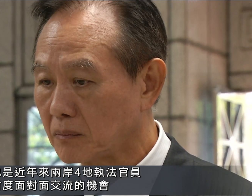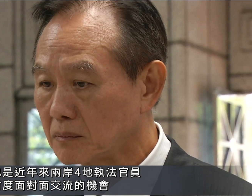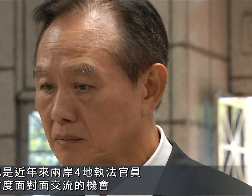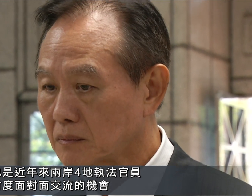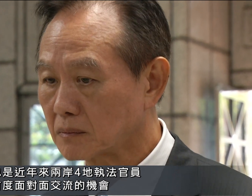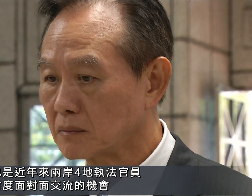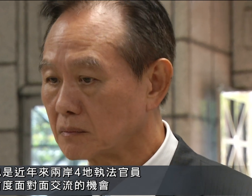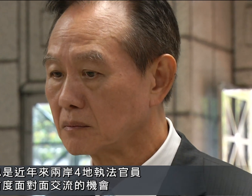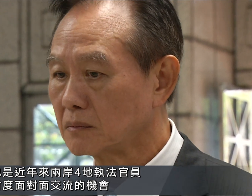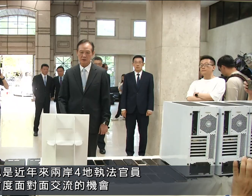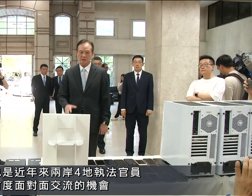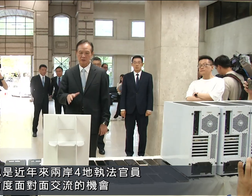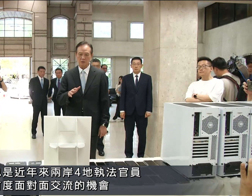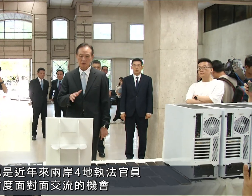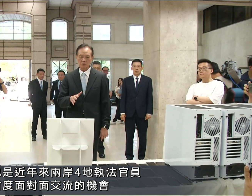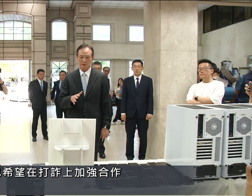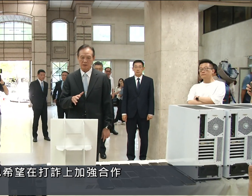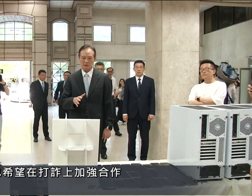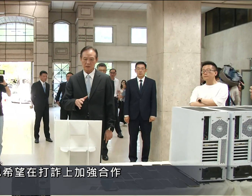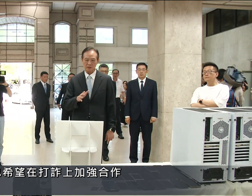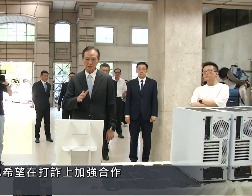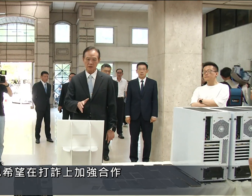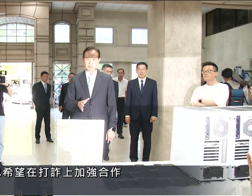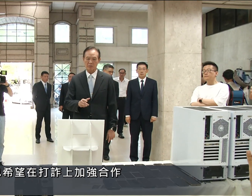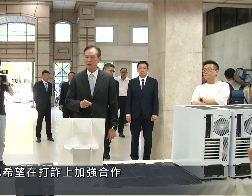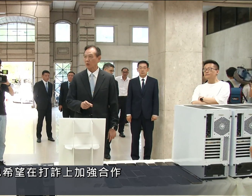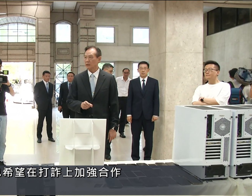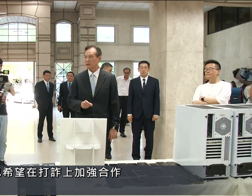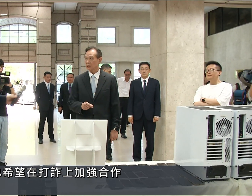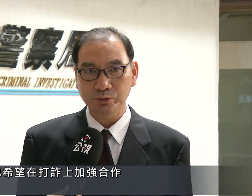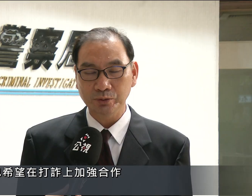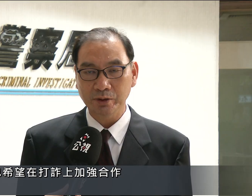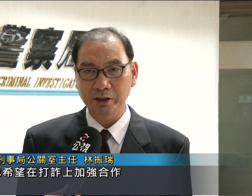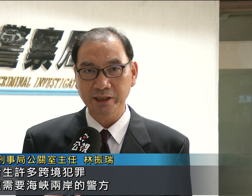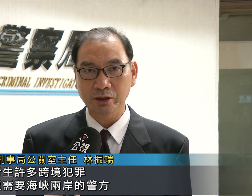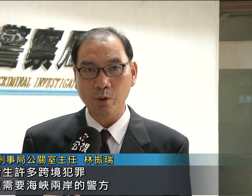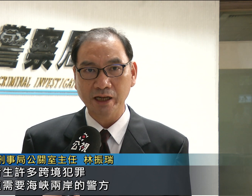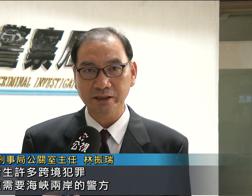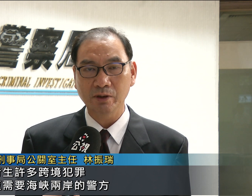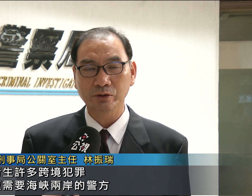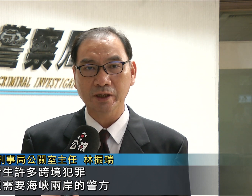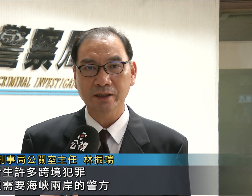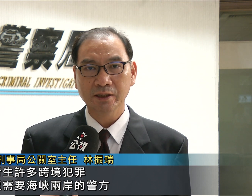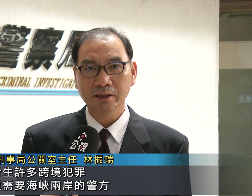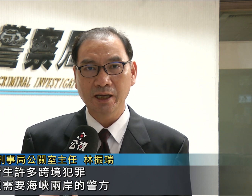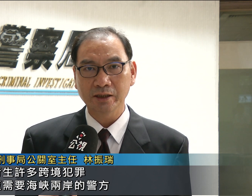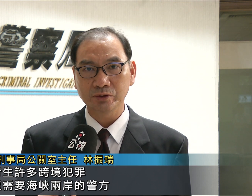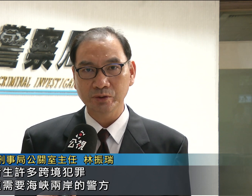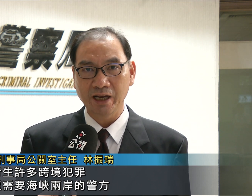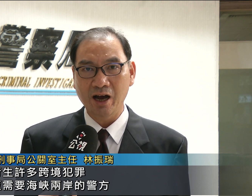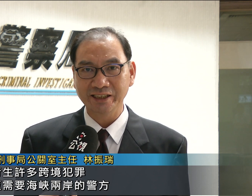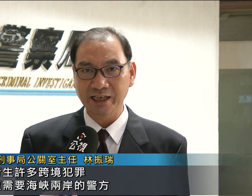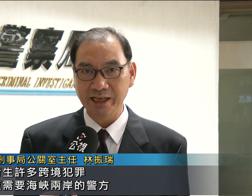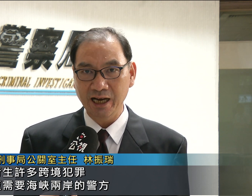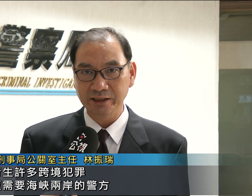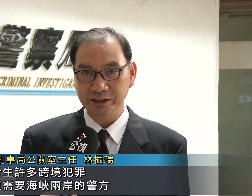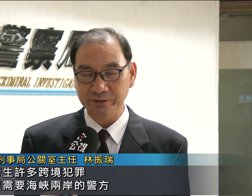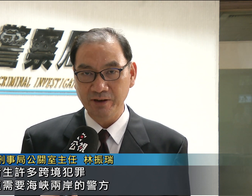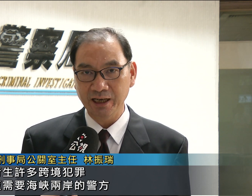交流机会，也希望在打诈上加强合作。 衍生许多的一个跨境犯罪，那急需要海峡两岸的警方呢